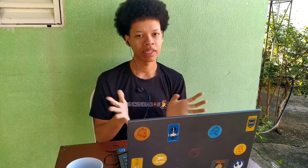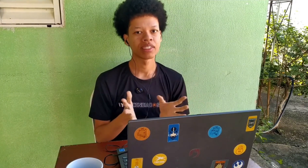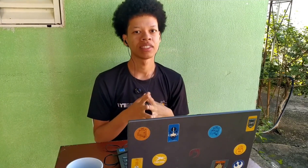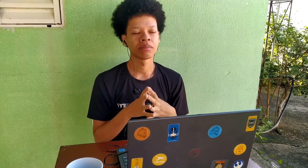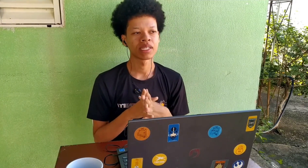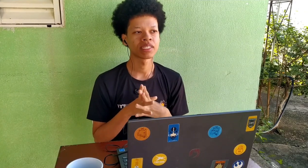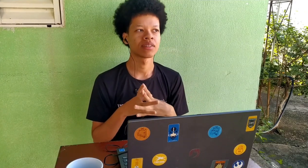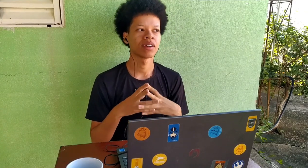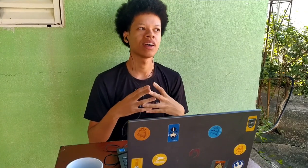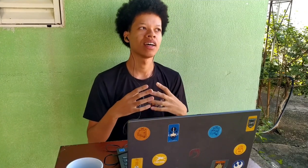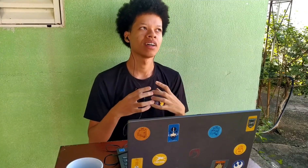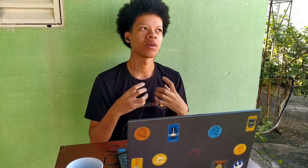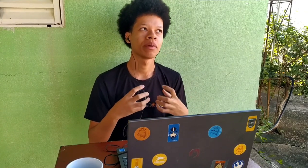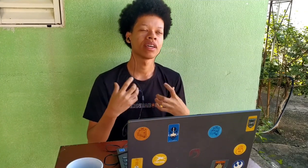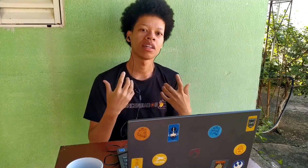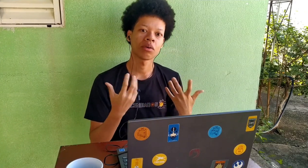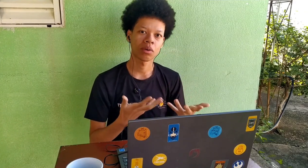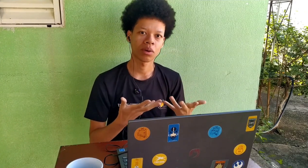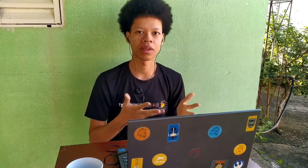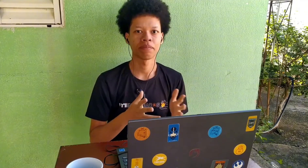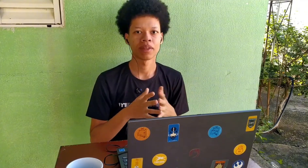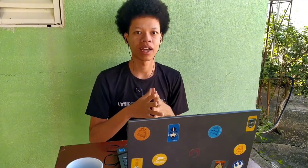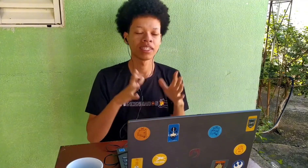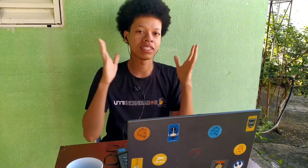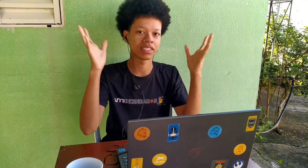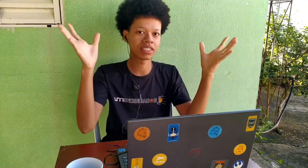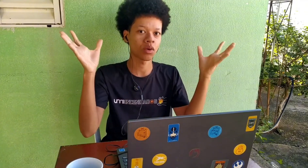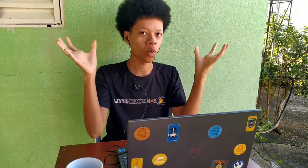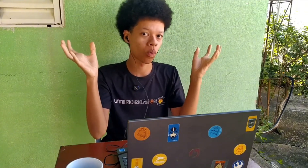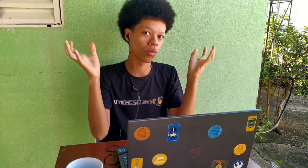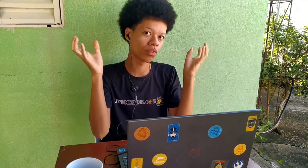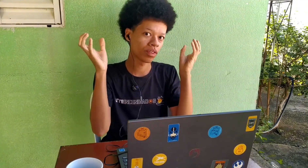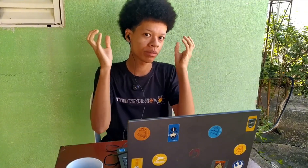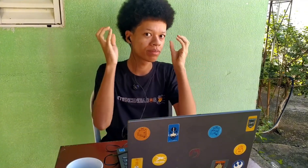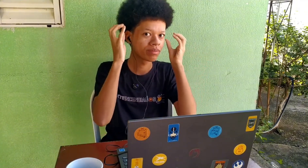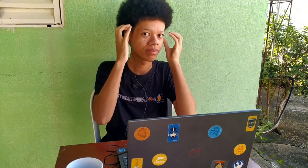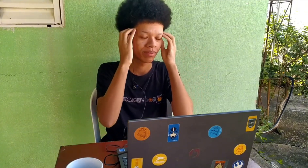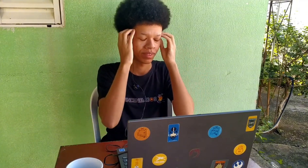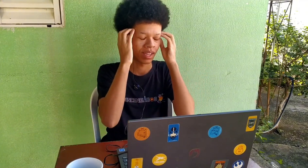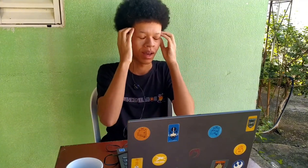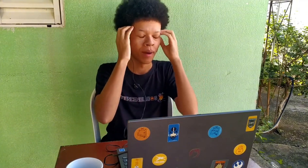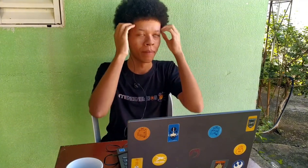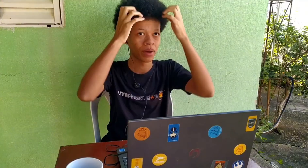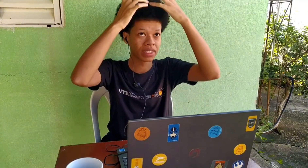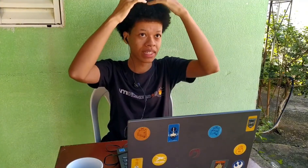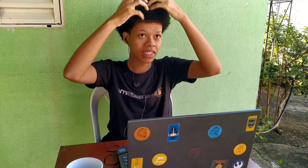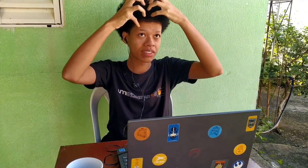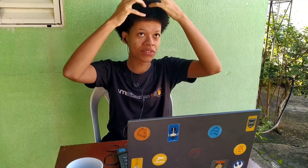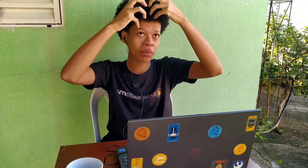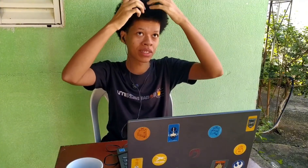Basicamente, a interpretação, como é que ela ocorre? A gente ouve, processa as